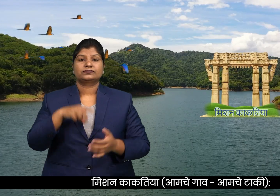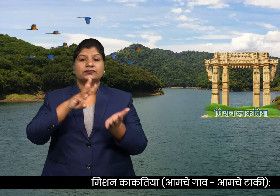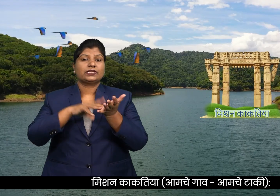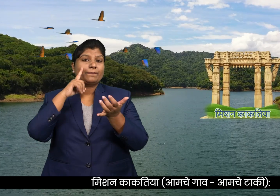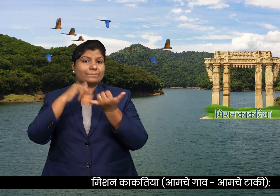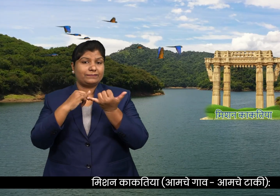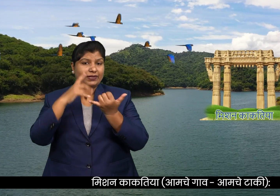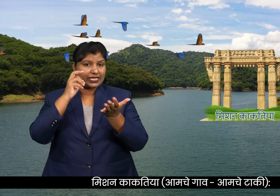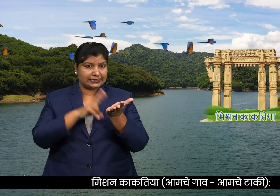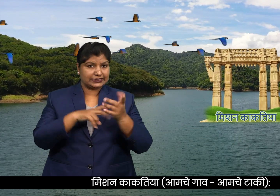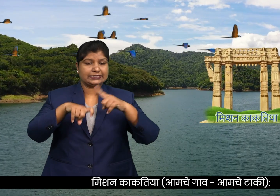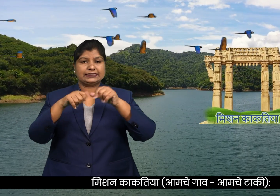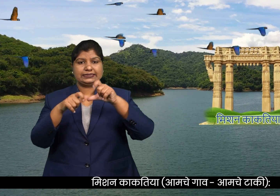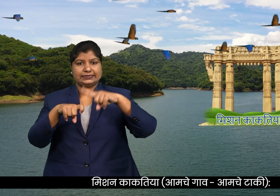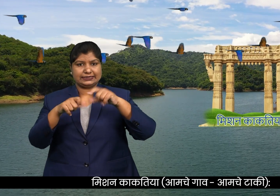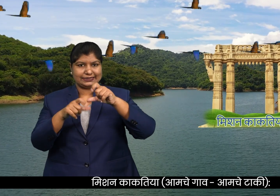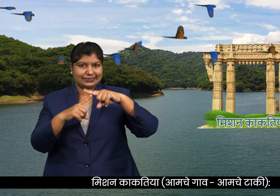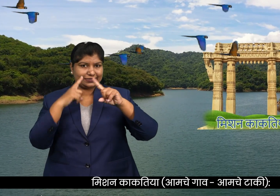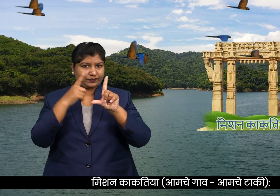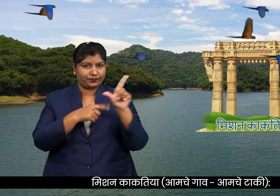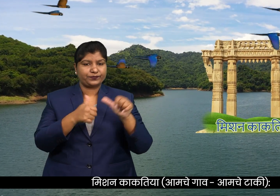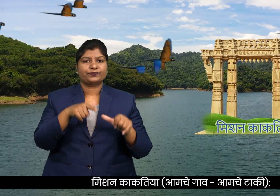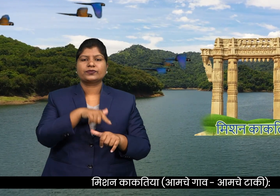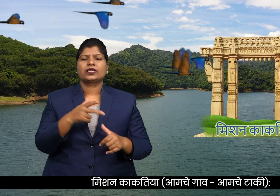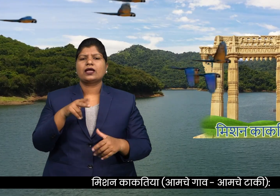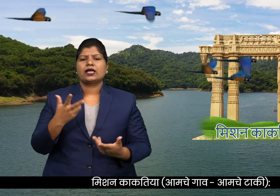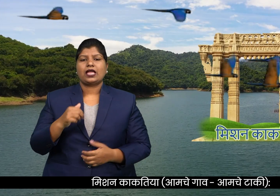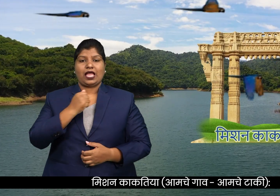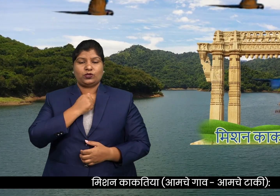मिशन काकतीया, आमचे गाव आमची टाकी.